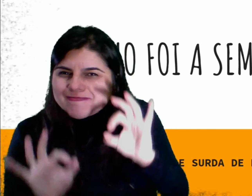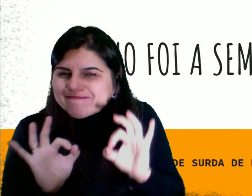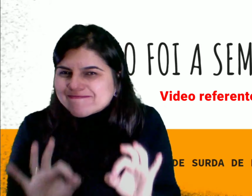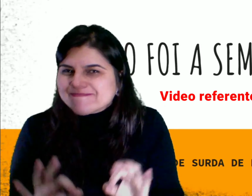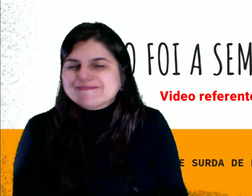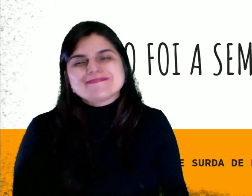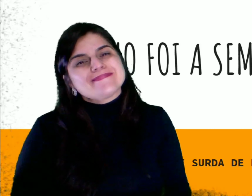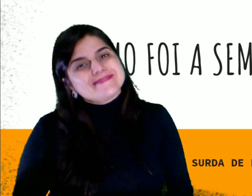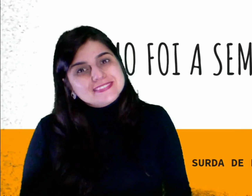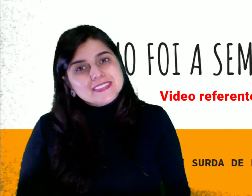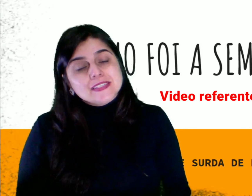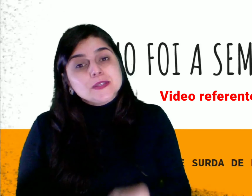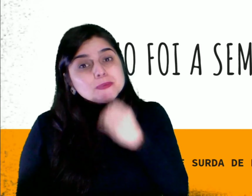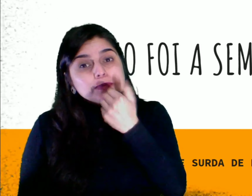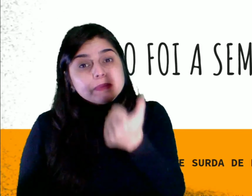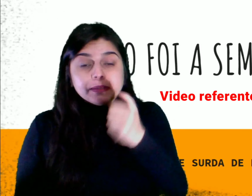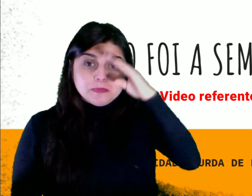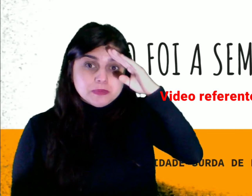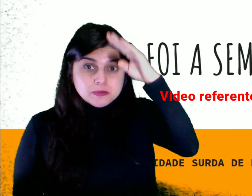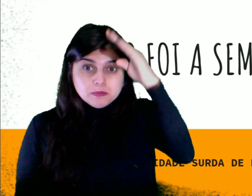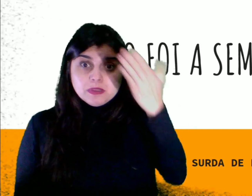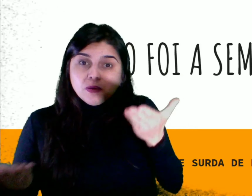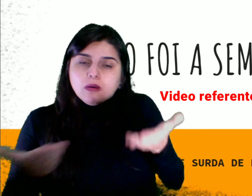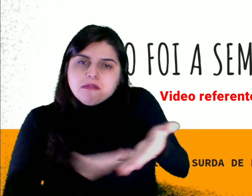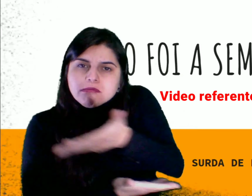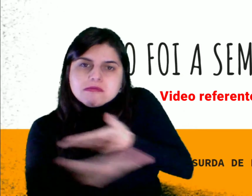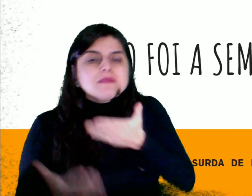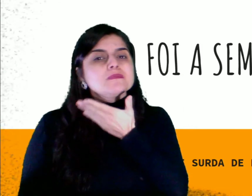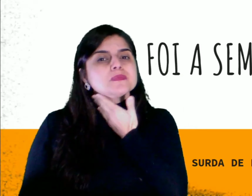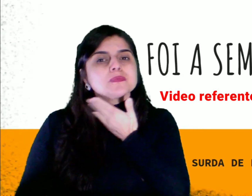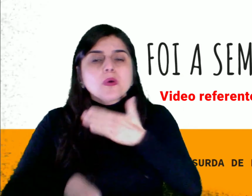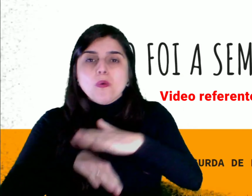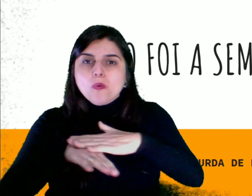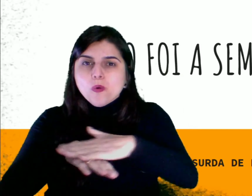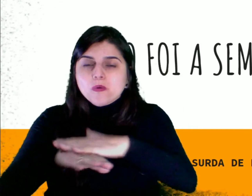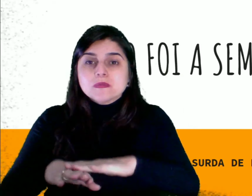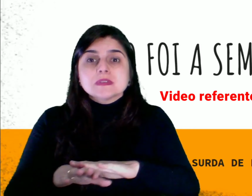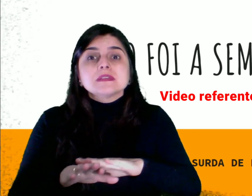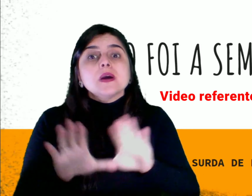Olá, comunidade surda da cidade de Curitiba.